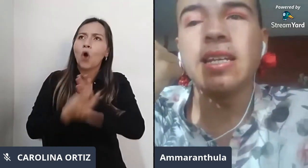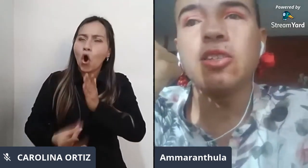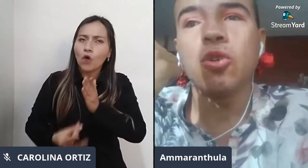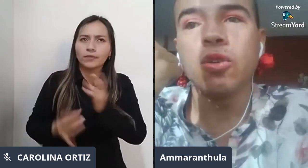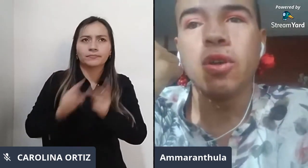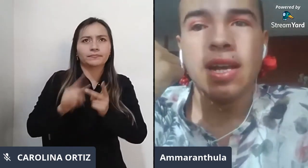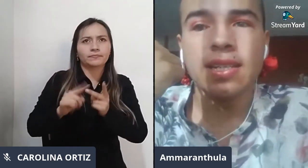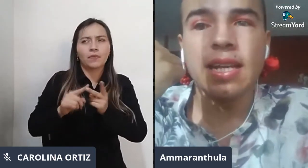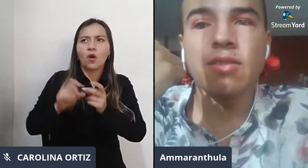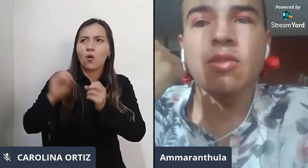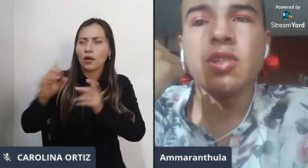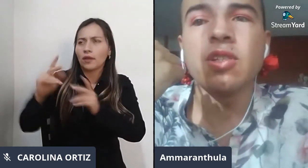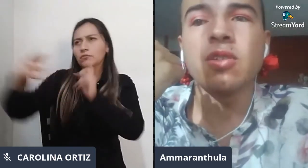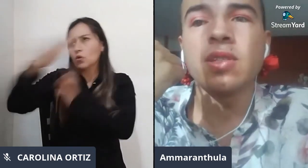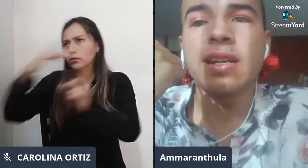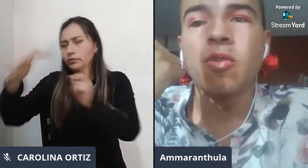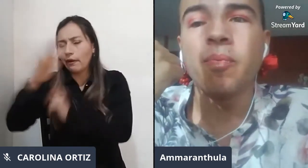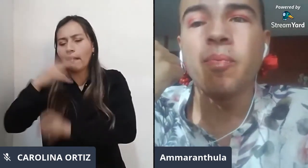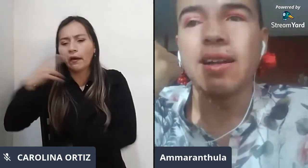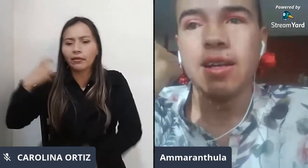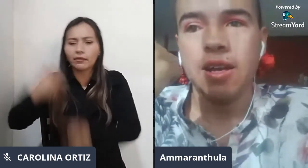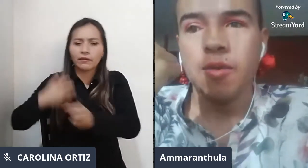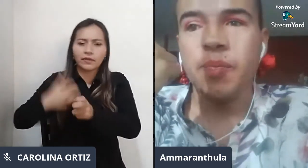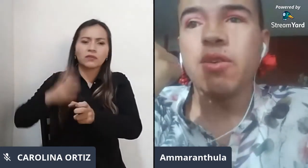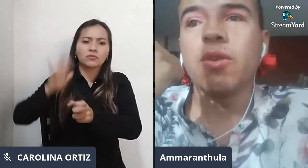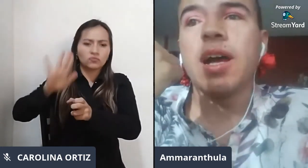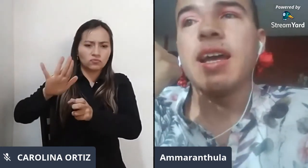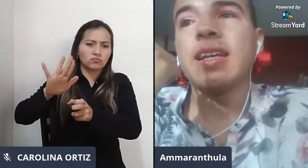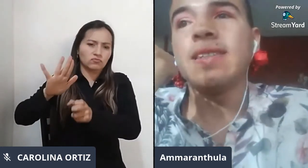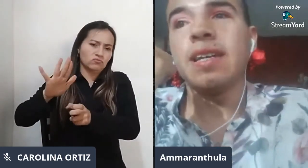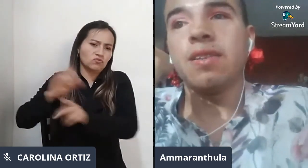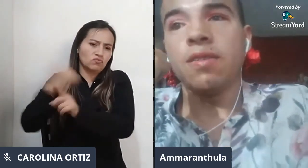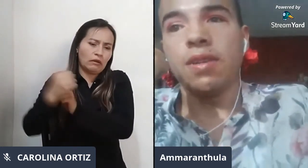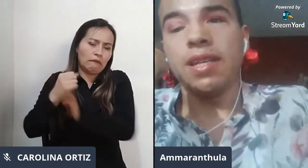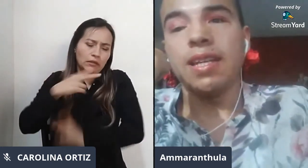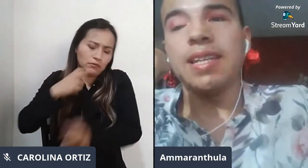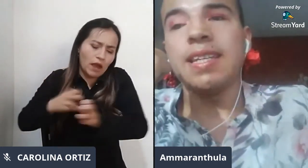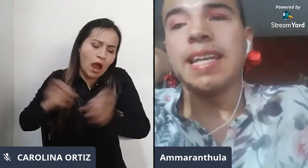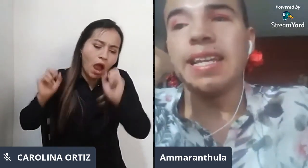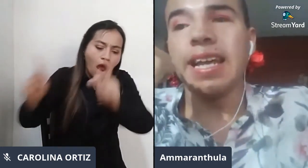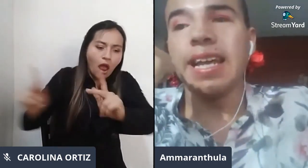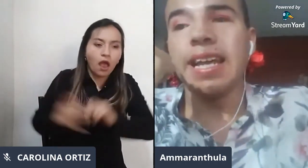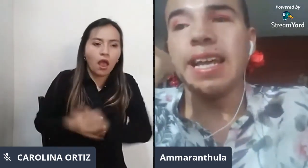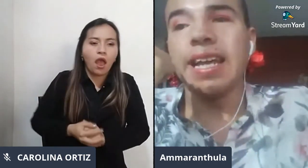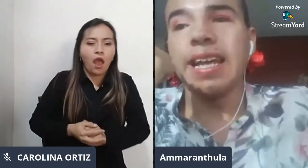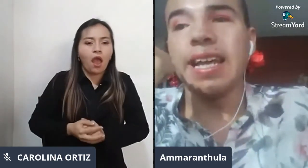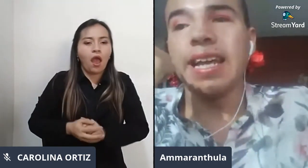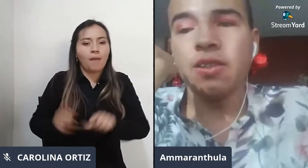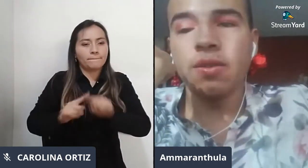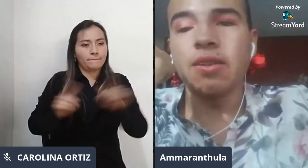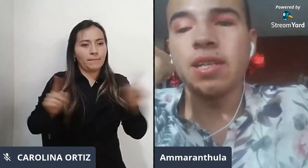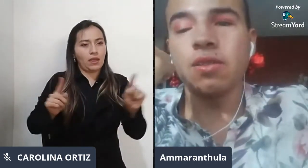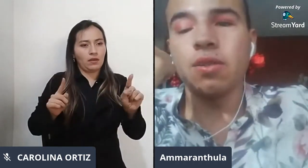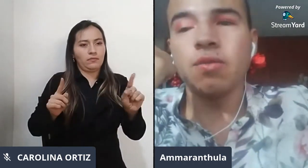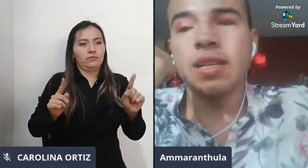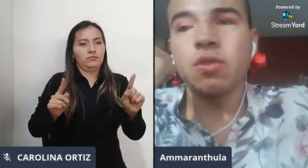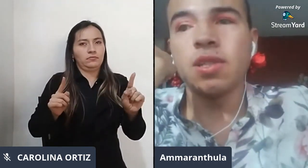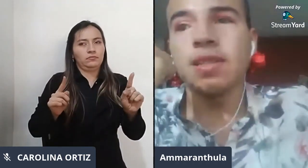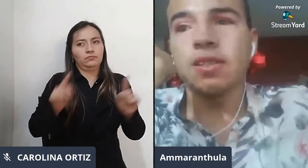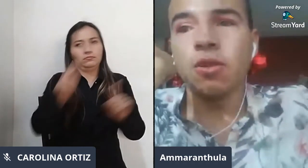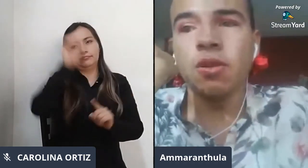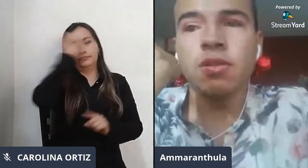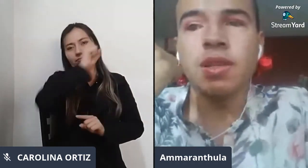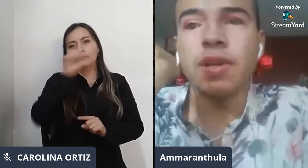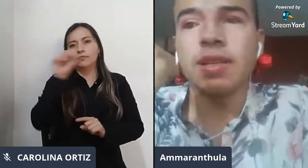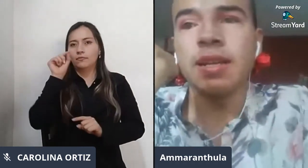y que digan, listo, no, están en una condición social compleja. Pero es cierto, y se lee en todo momento, que hay